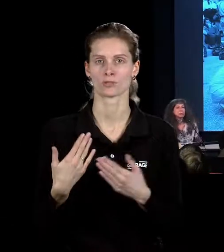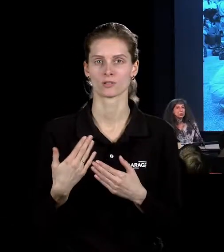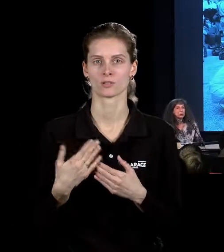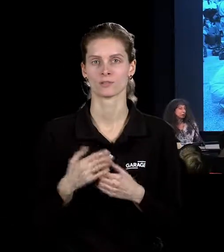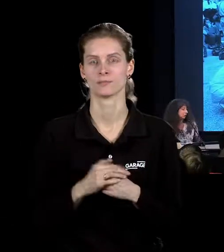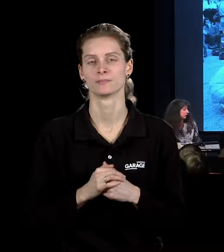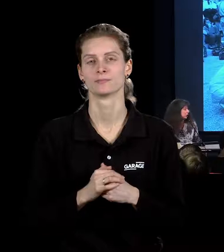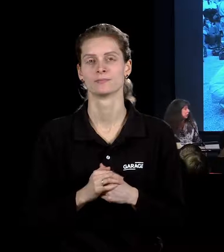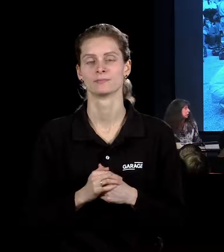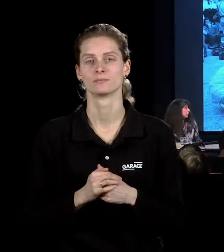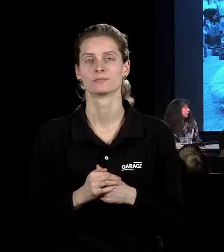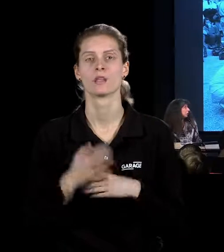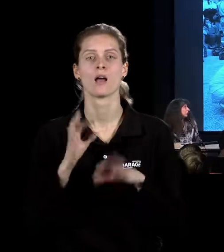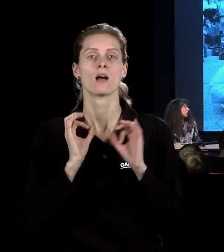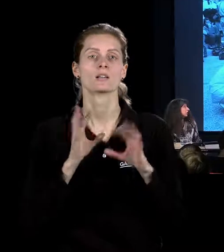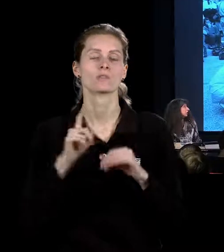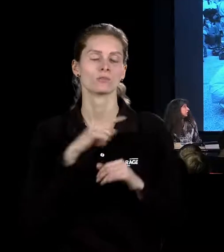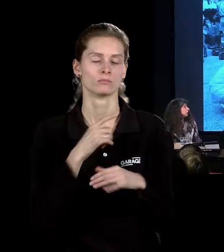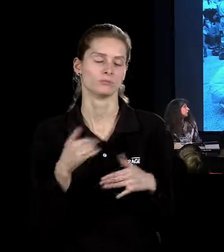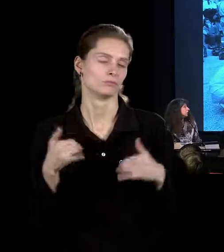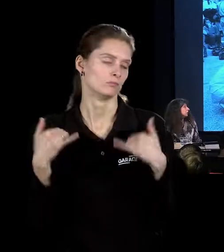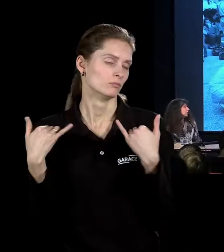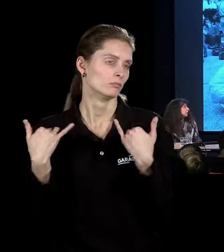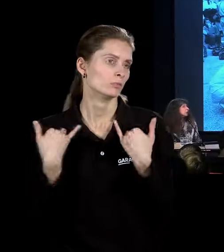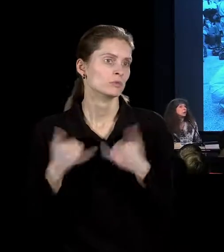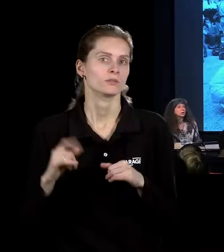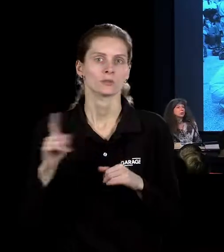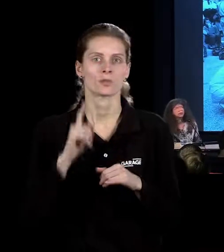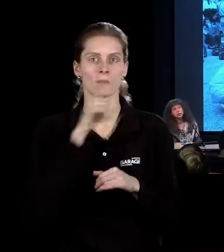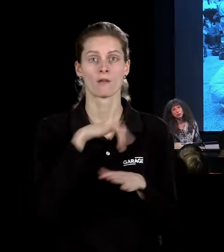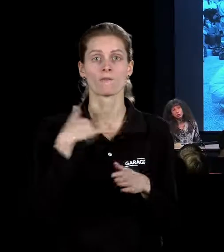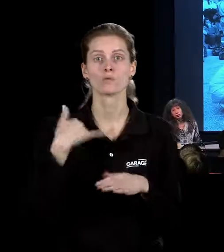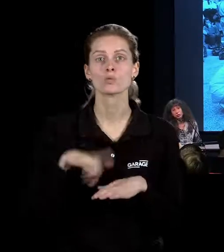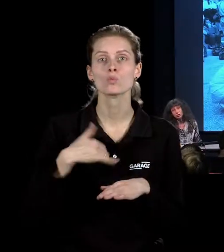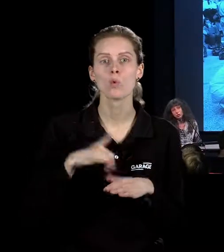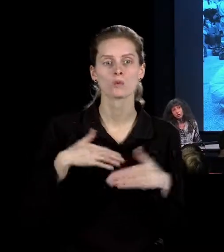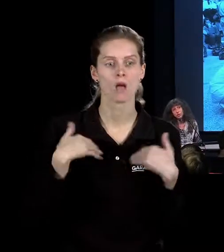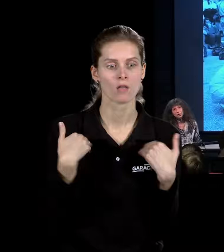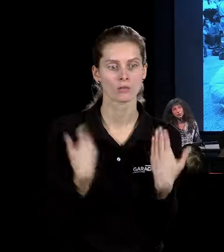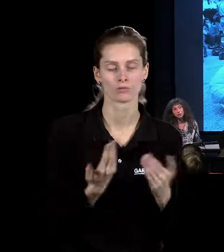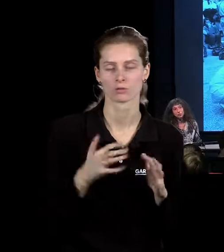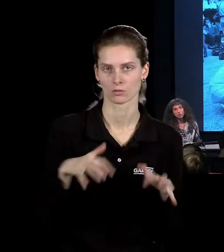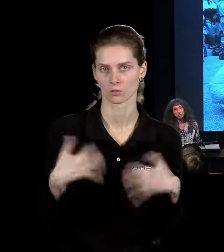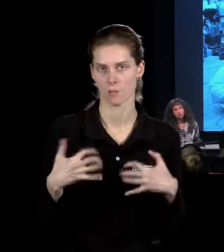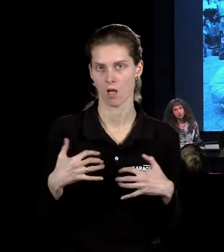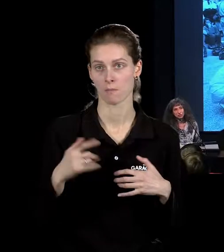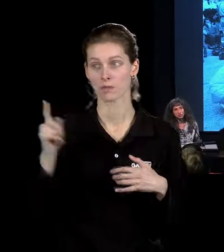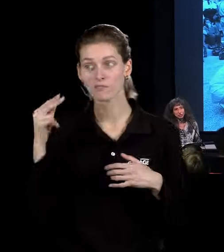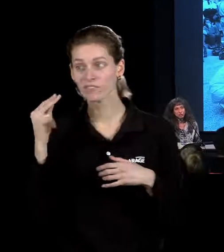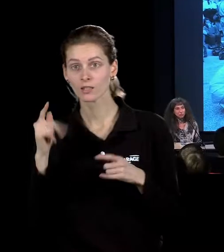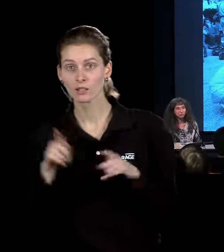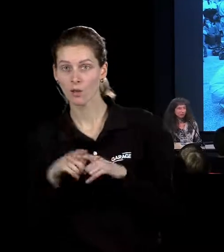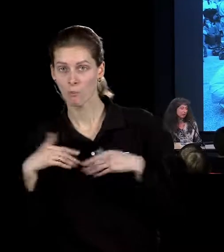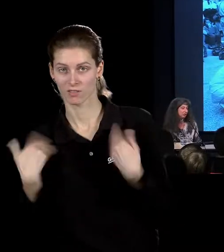абсолютно, как он рассказывает, то, что его абсолютно поразило в Нью-Йорке, это отношение к собакам, которого нету в Китае,